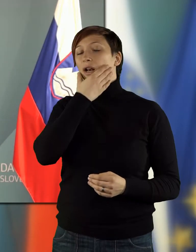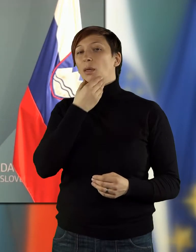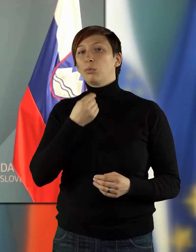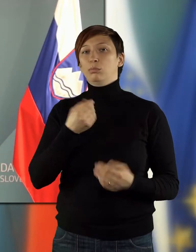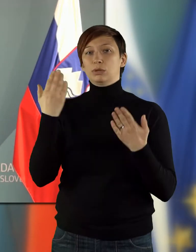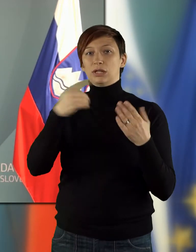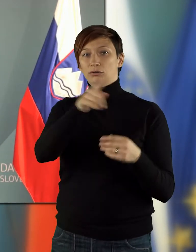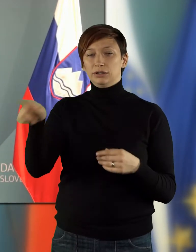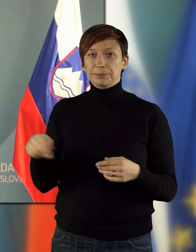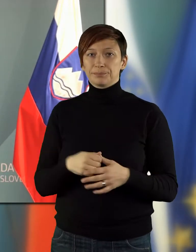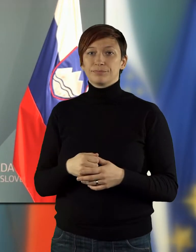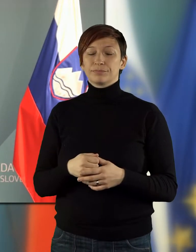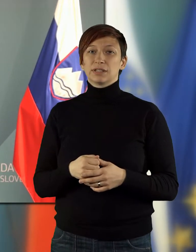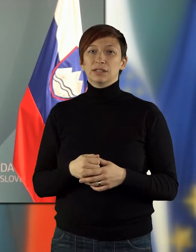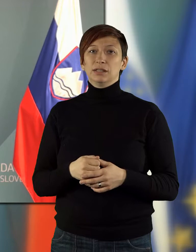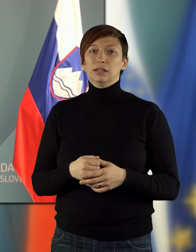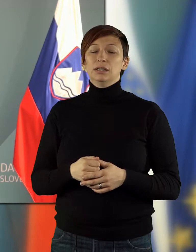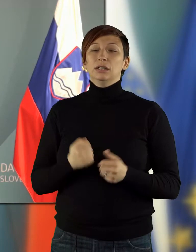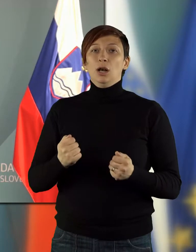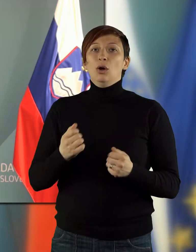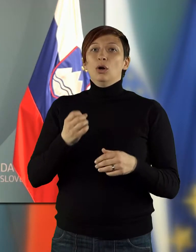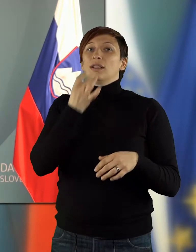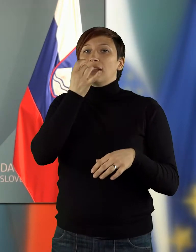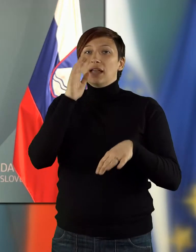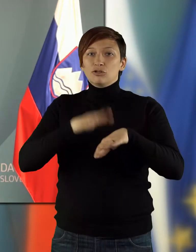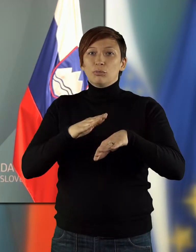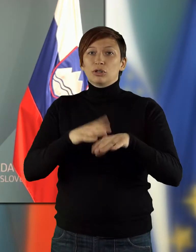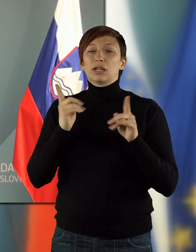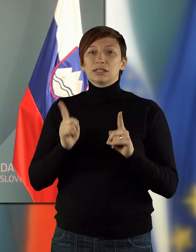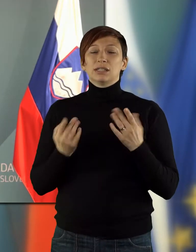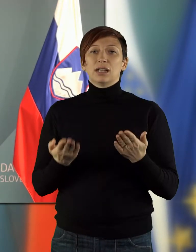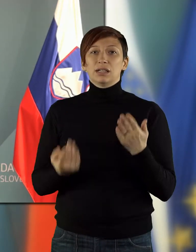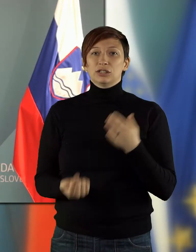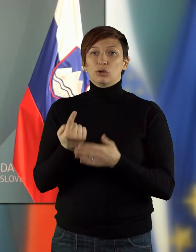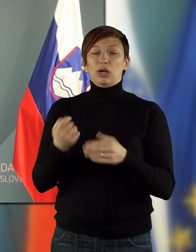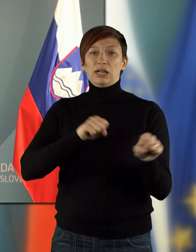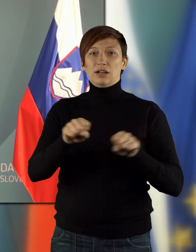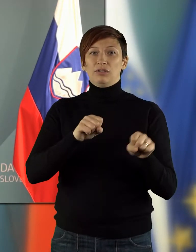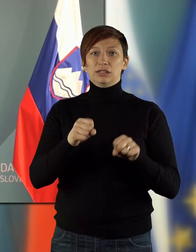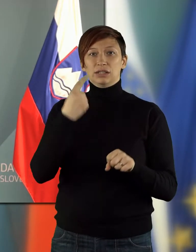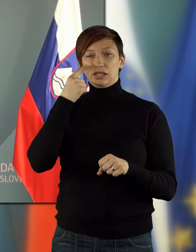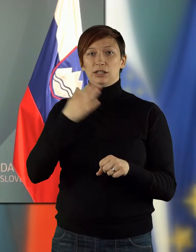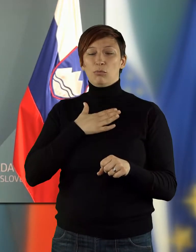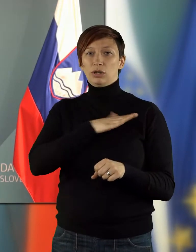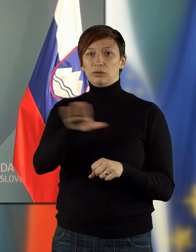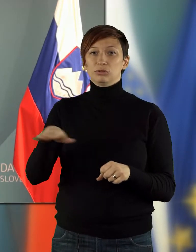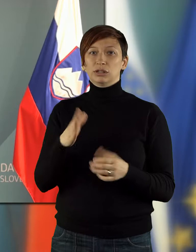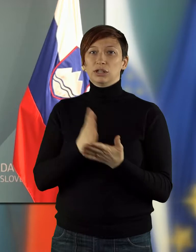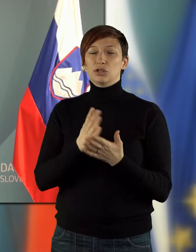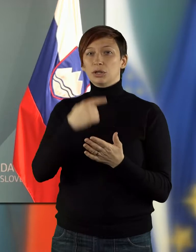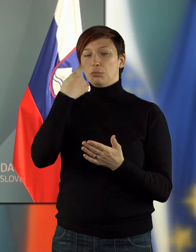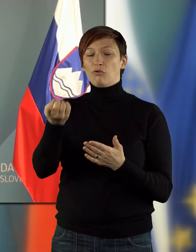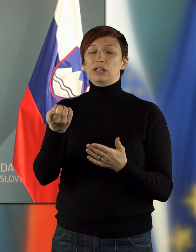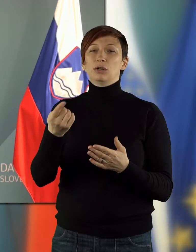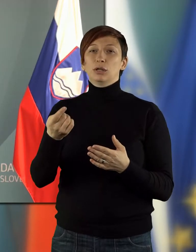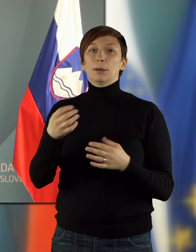Spoštovani, lep pozdrav. Kar precej natančno poročilo o tem, kaj se je danes dogajalo na vladi glede mojega področja, je